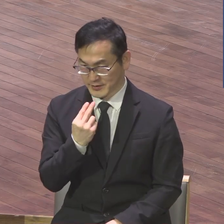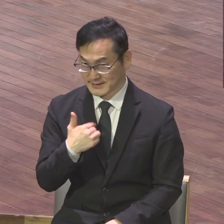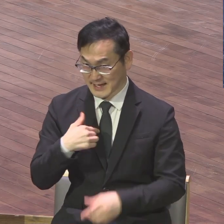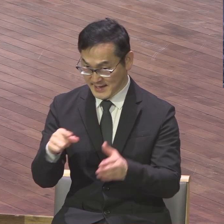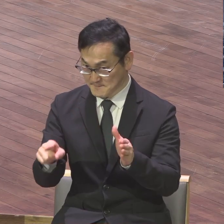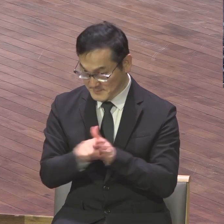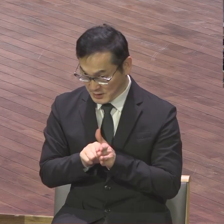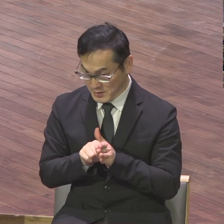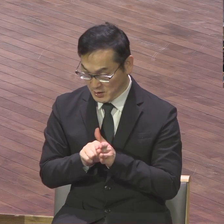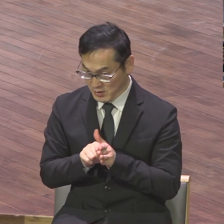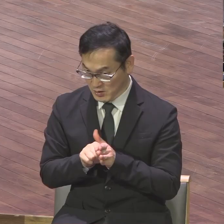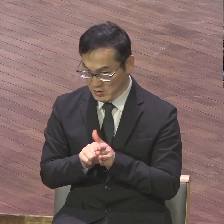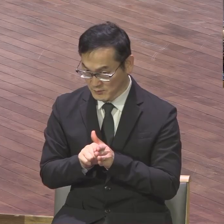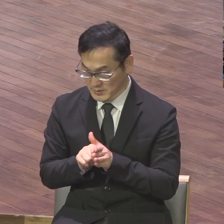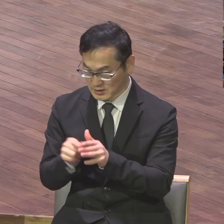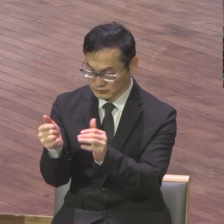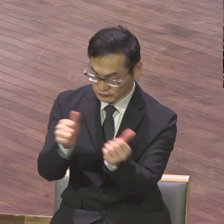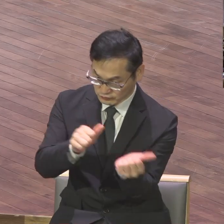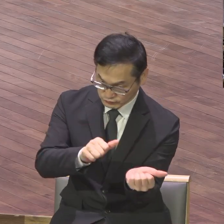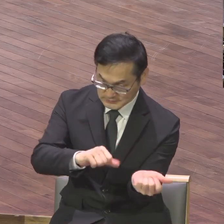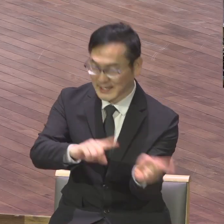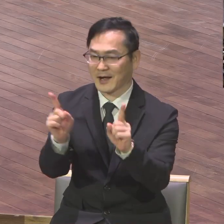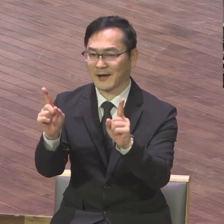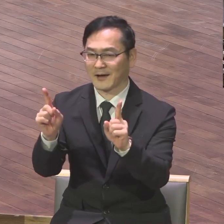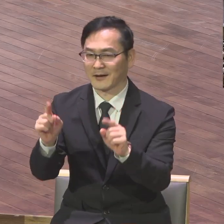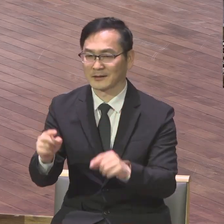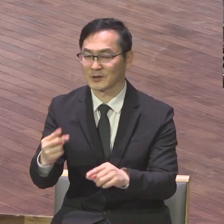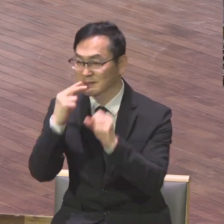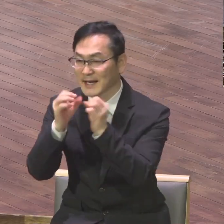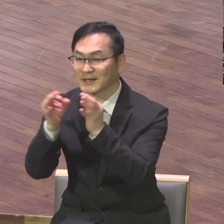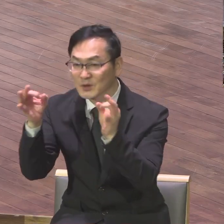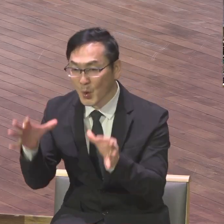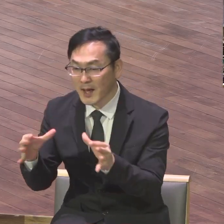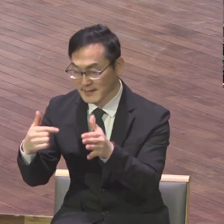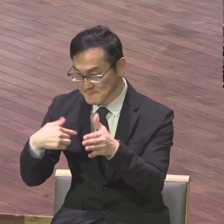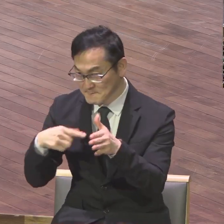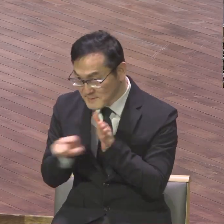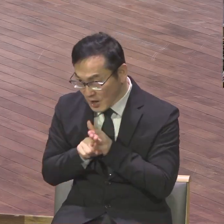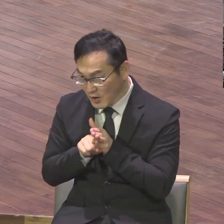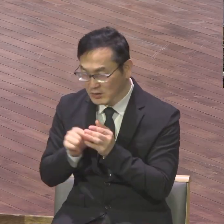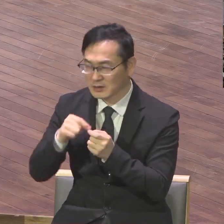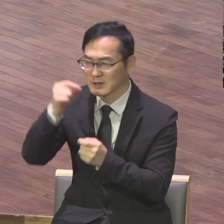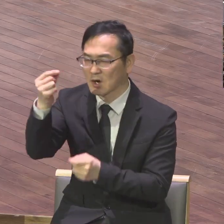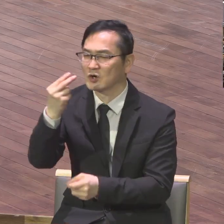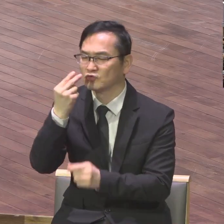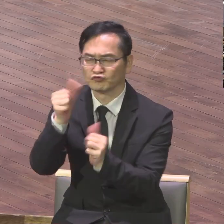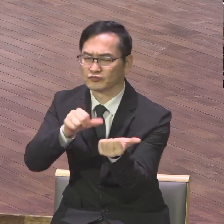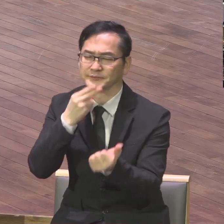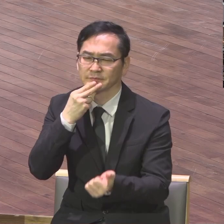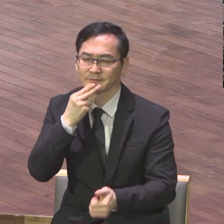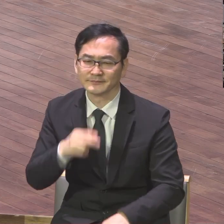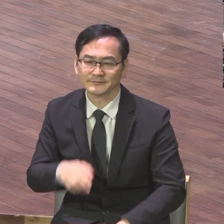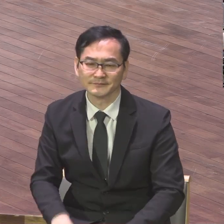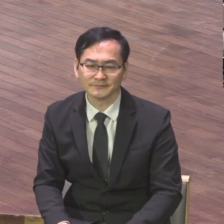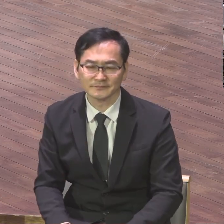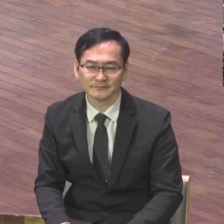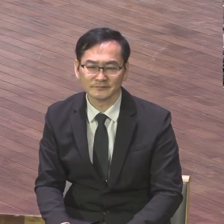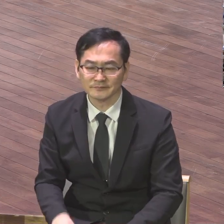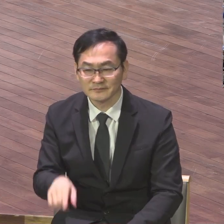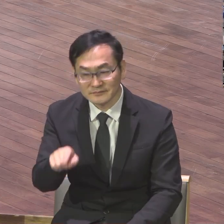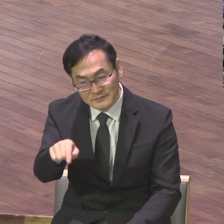죽어도 살겠고 무릇 살아서 믿는 자는 영원히 죽지 아니하리니 이것을